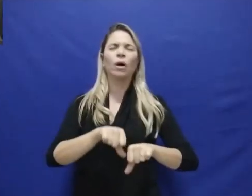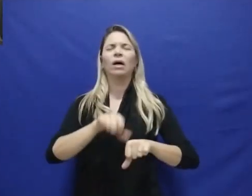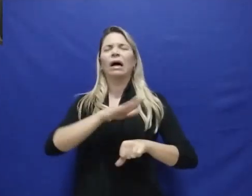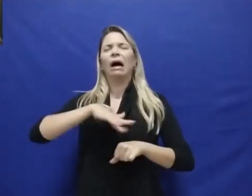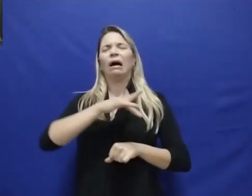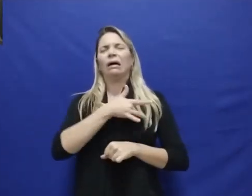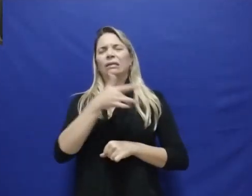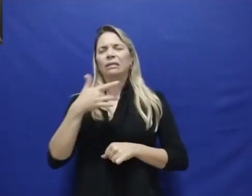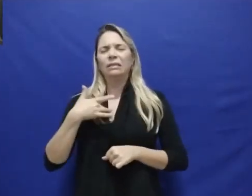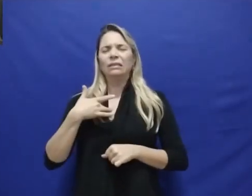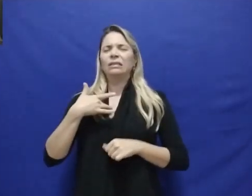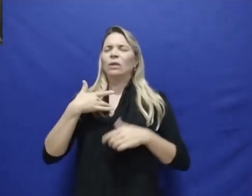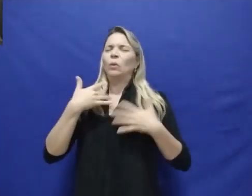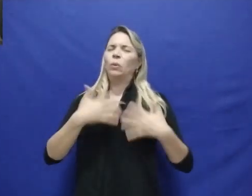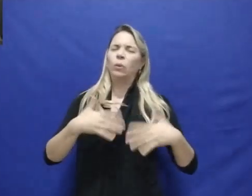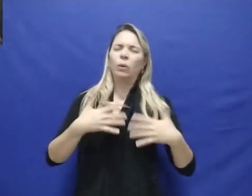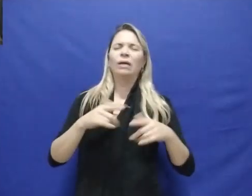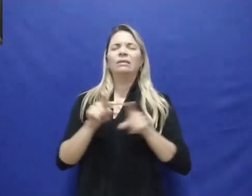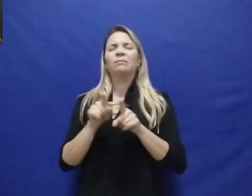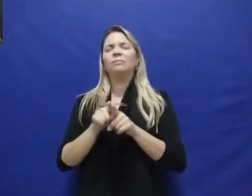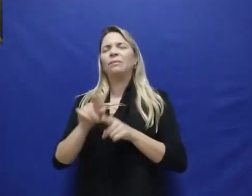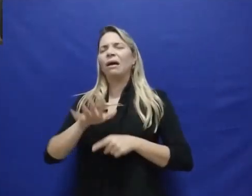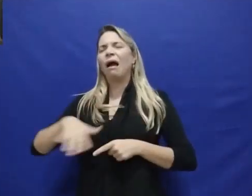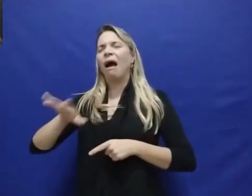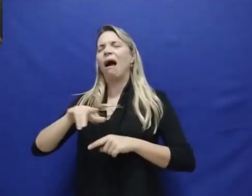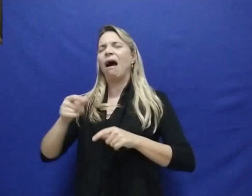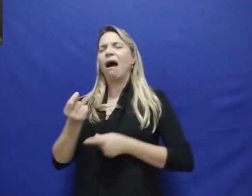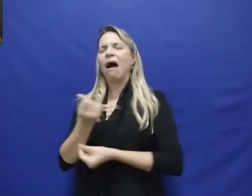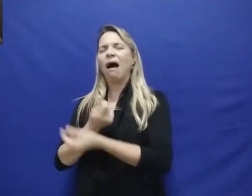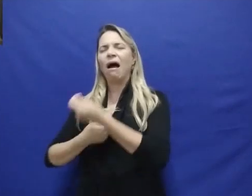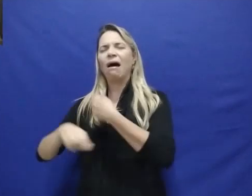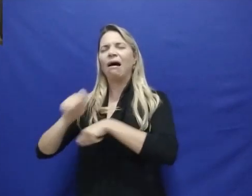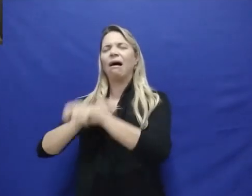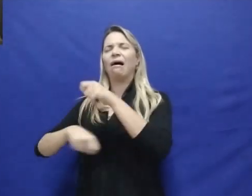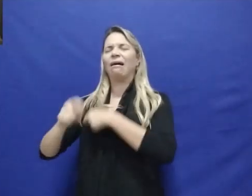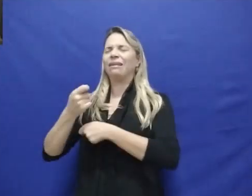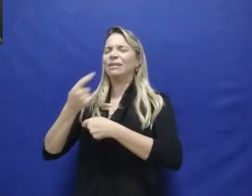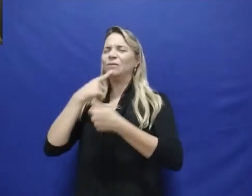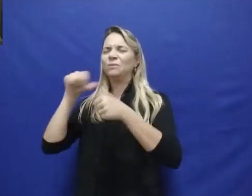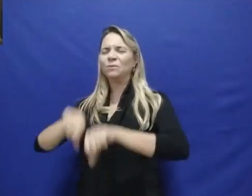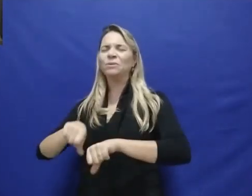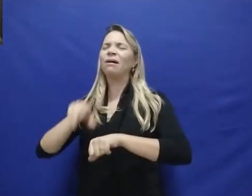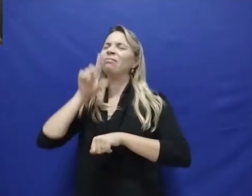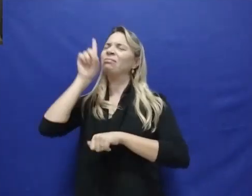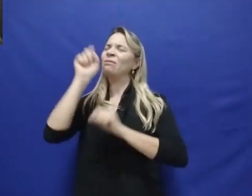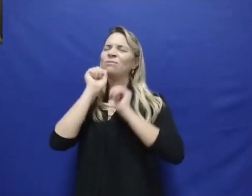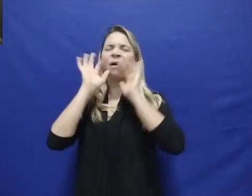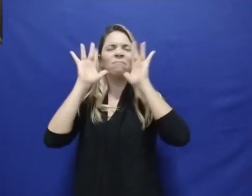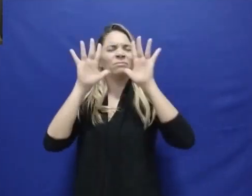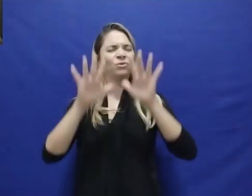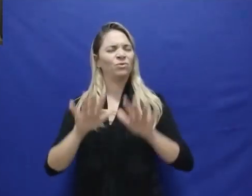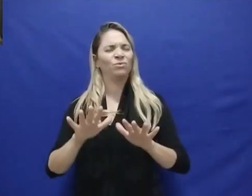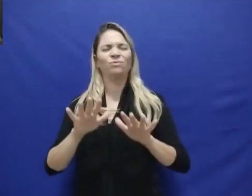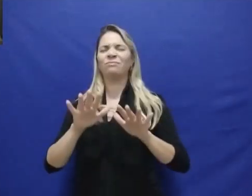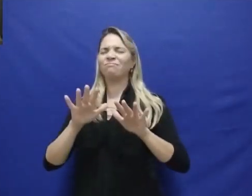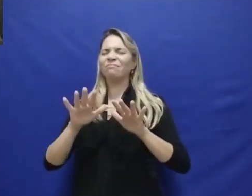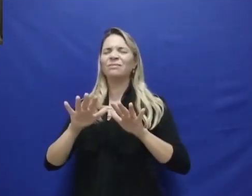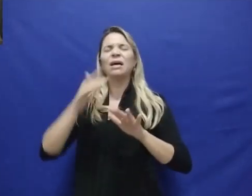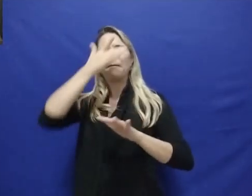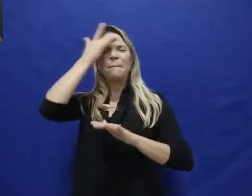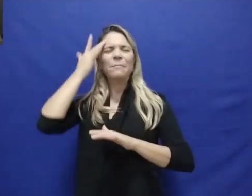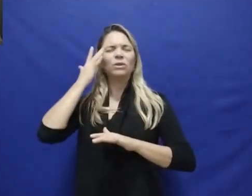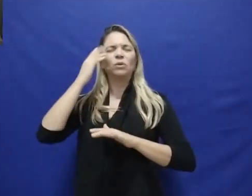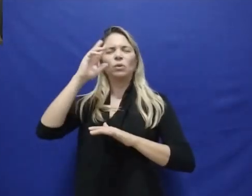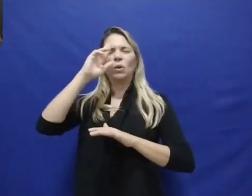essa crise, ó Pai, no campo da economia também. Pedimos que o Senhor dê sabedoria aos nossos governantes, ó Pai, abençoe as nossas autoridades para que